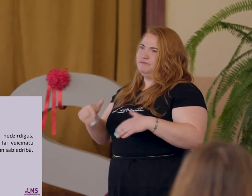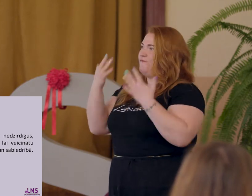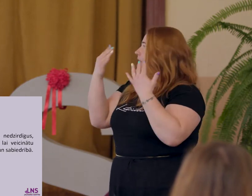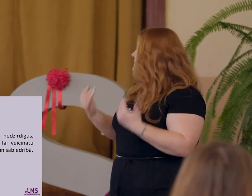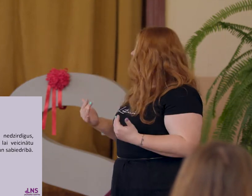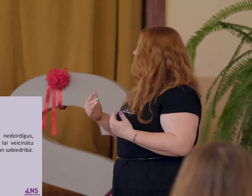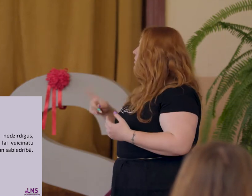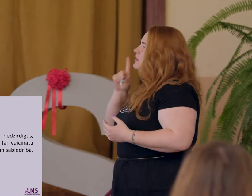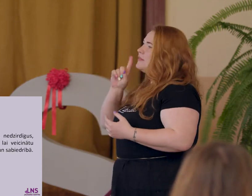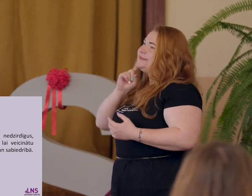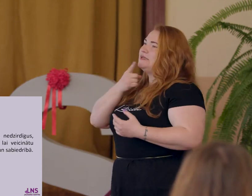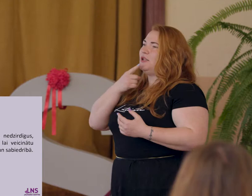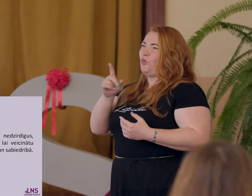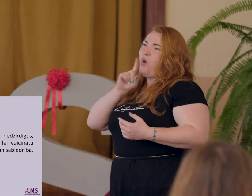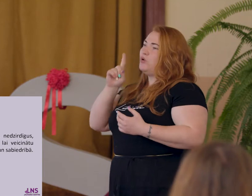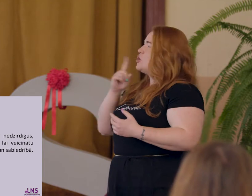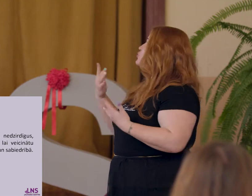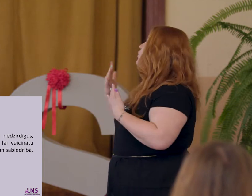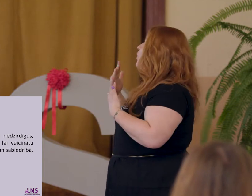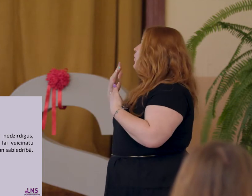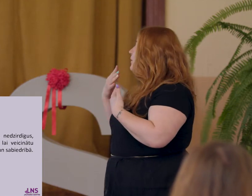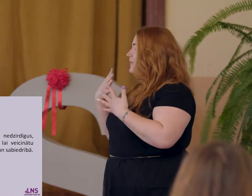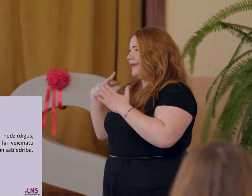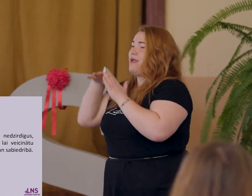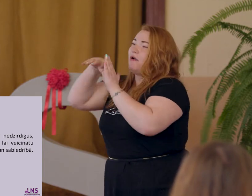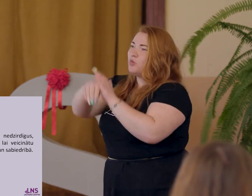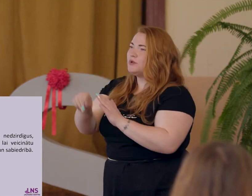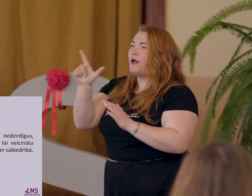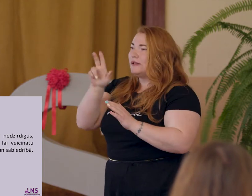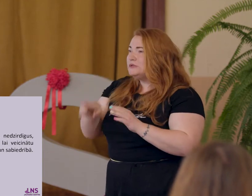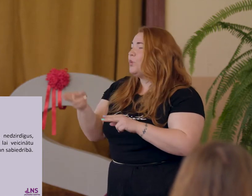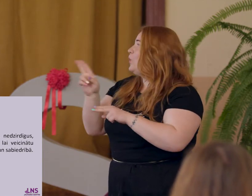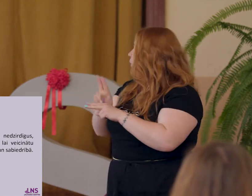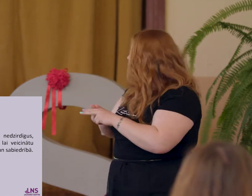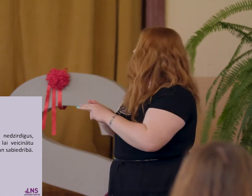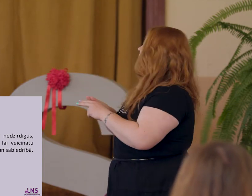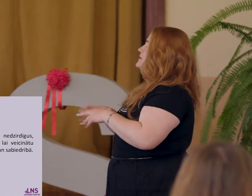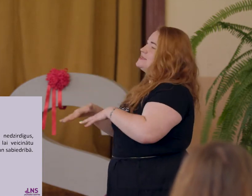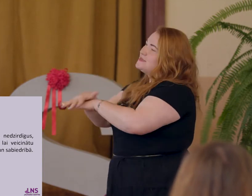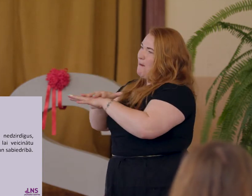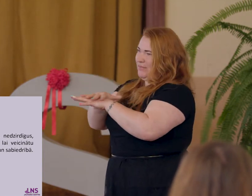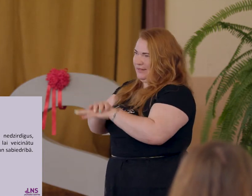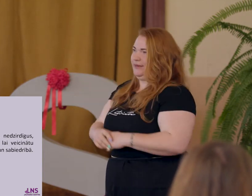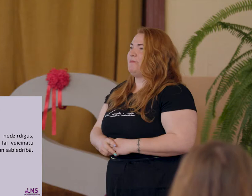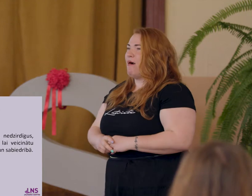jauniešus, lai veicinātu nedzirdīgo jauniešu iekļaušanos Latvijas nedzirdīgo savienībā